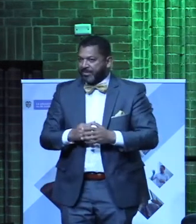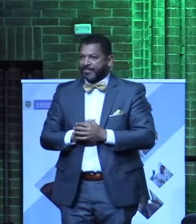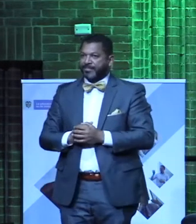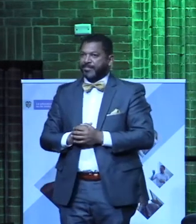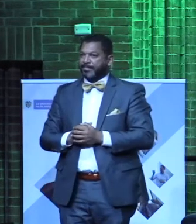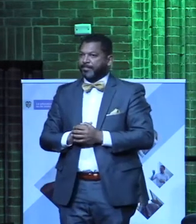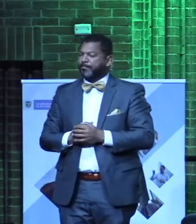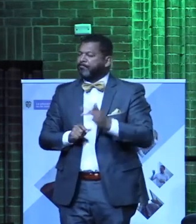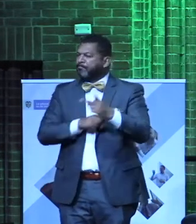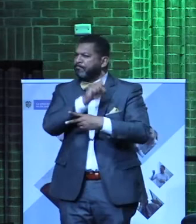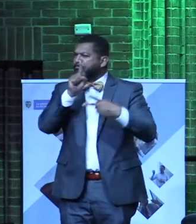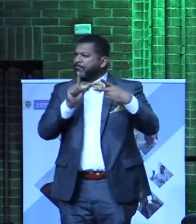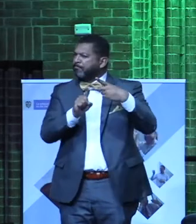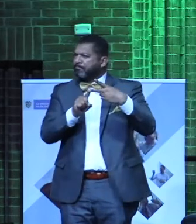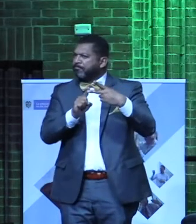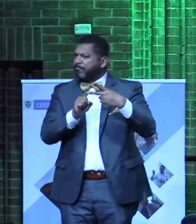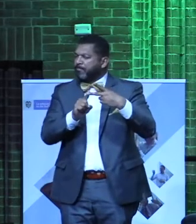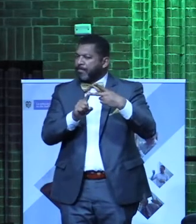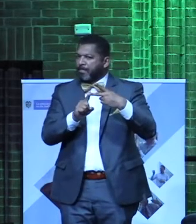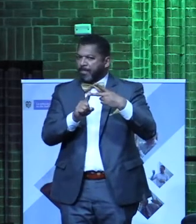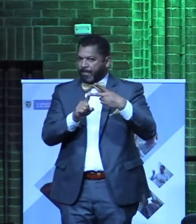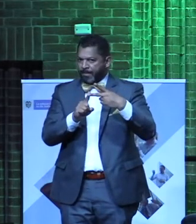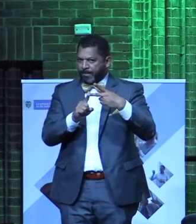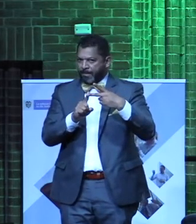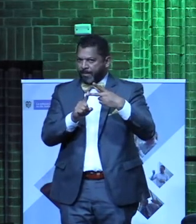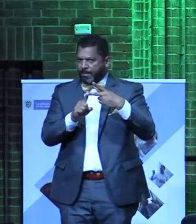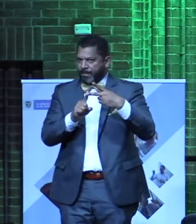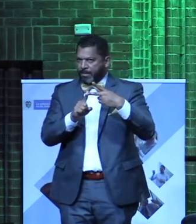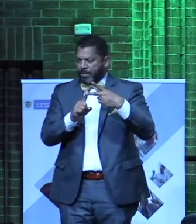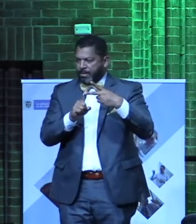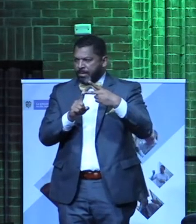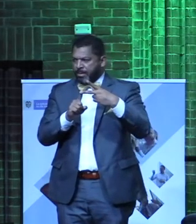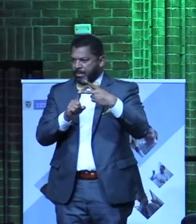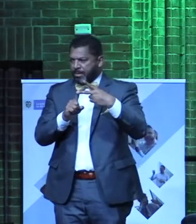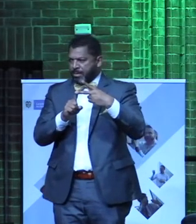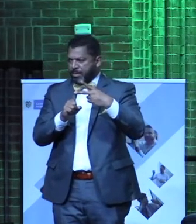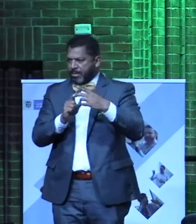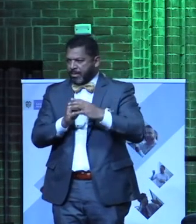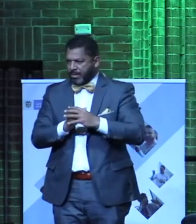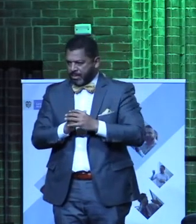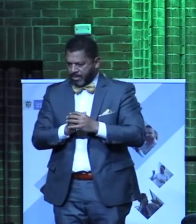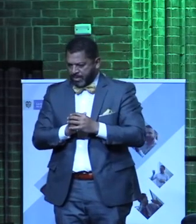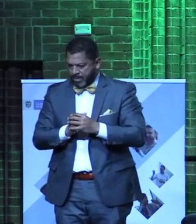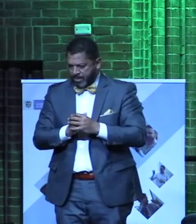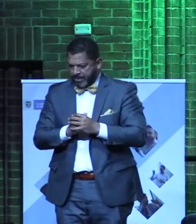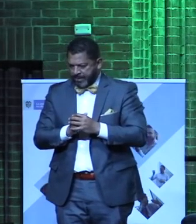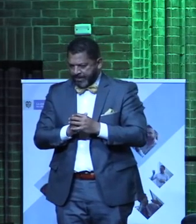El otro nivel es obviamente el nivel de